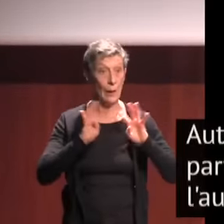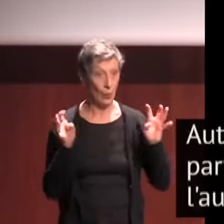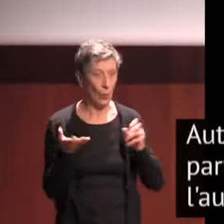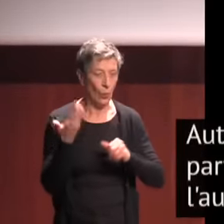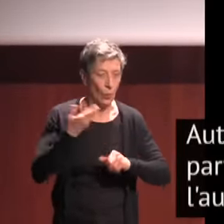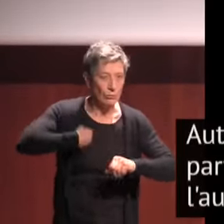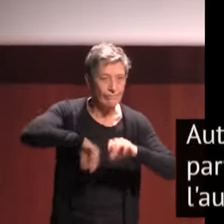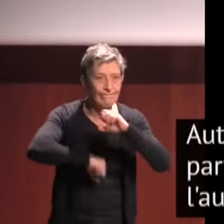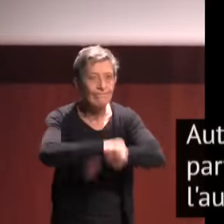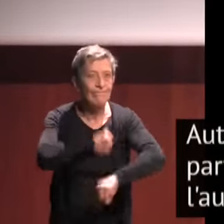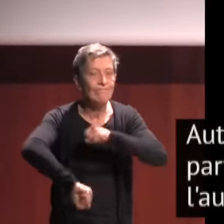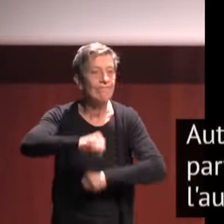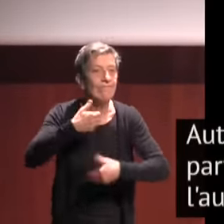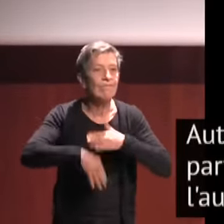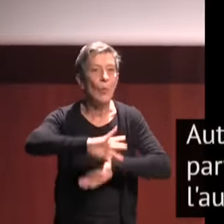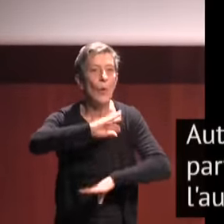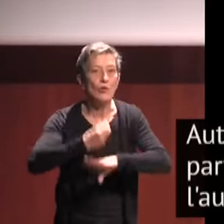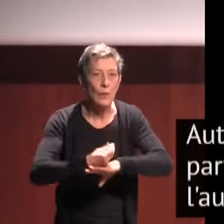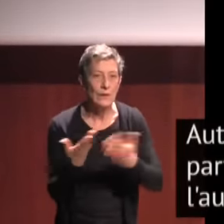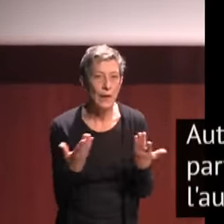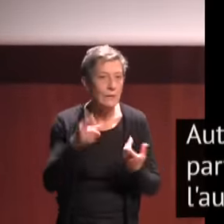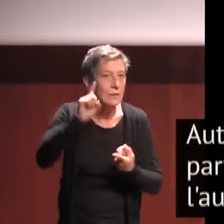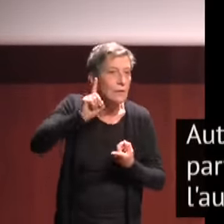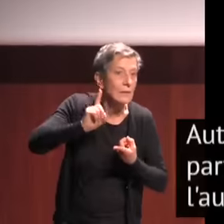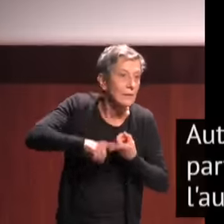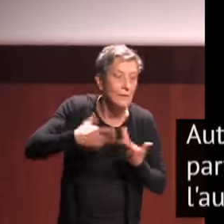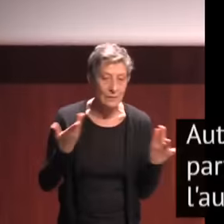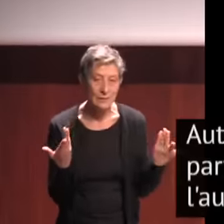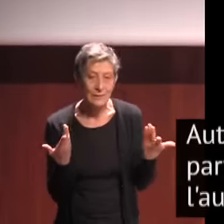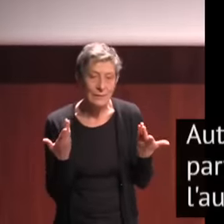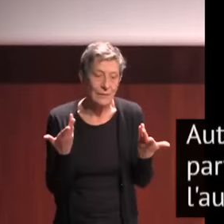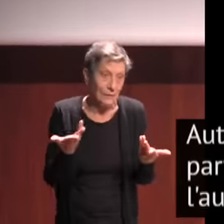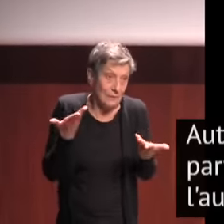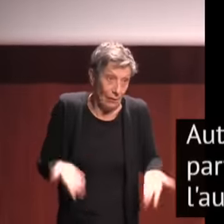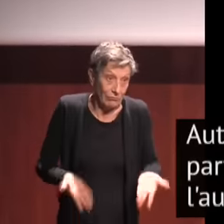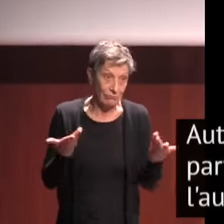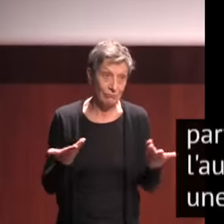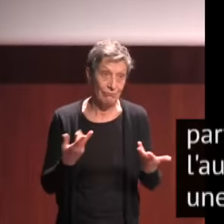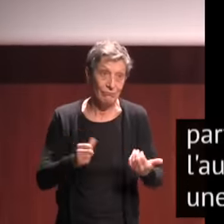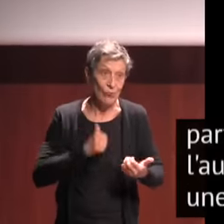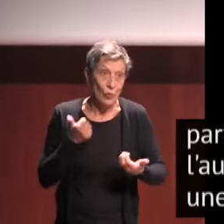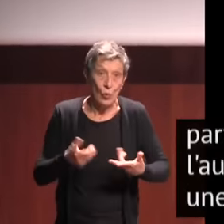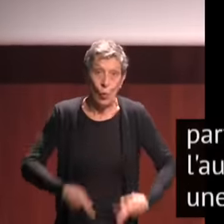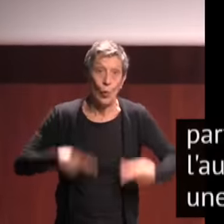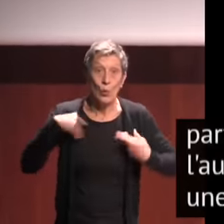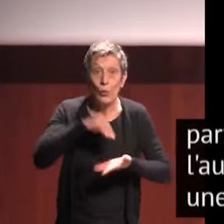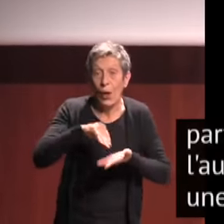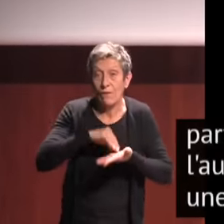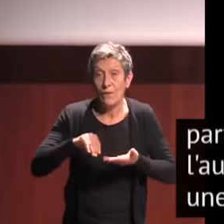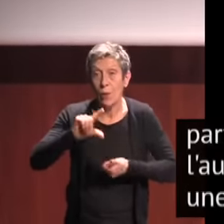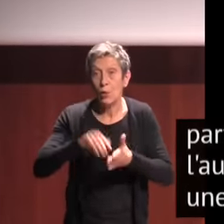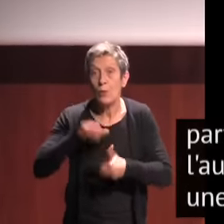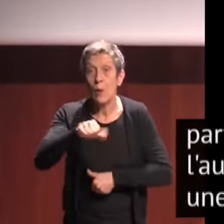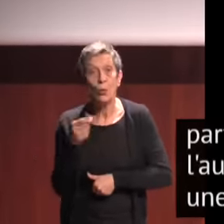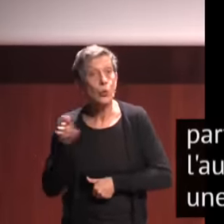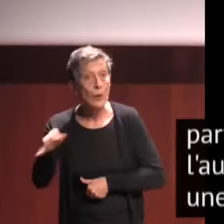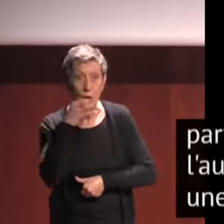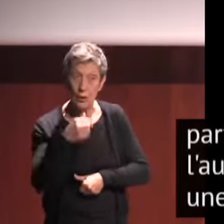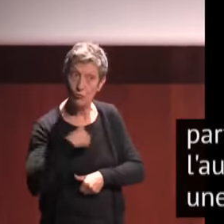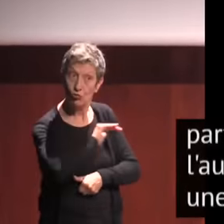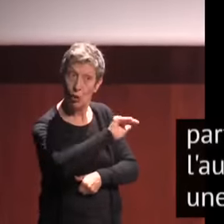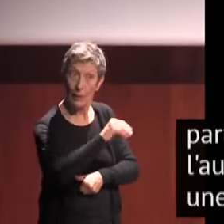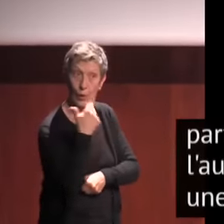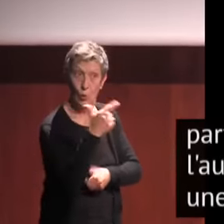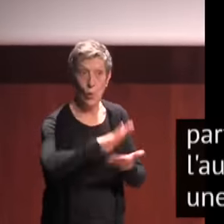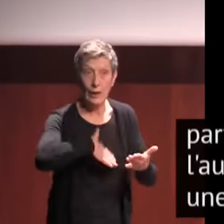avons organisée à l'EHESS sur les questions des autobiographies en 2011, il disait « J'ai fait appel à deux interprètes, l'un pour